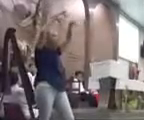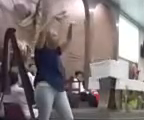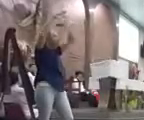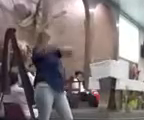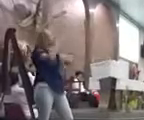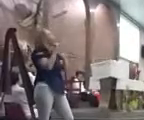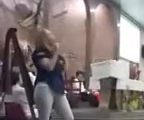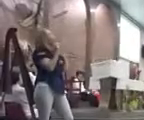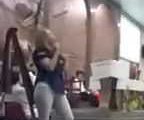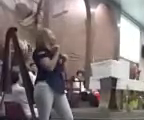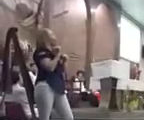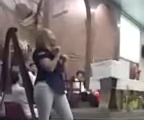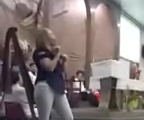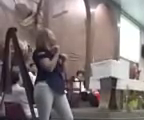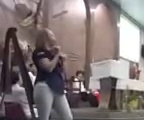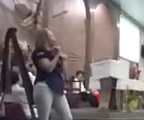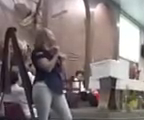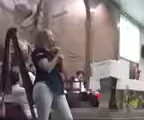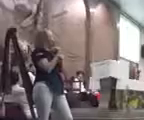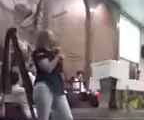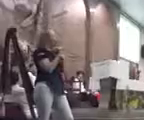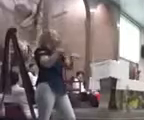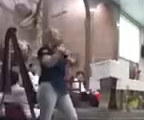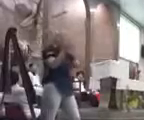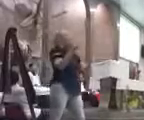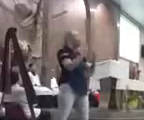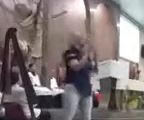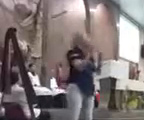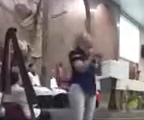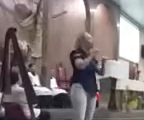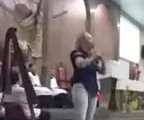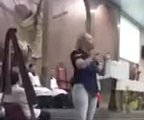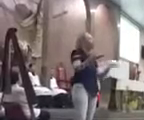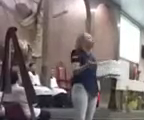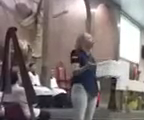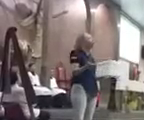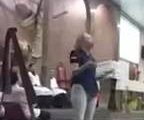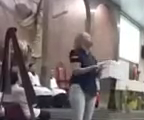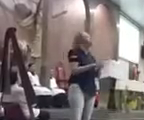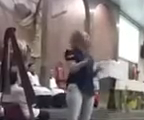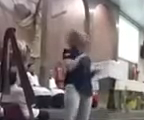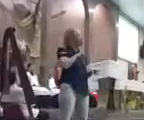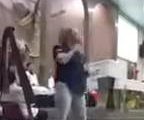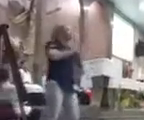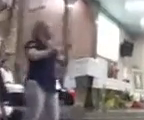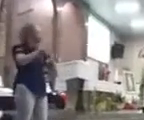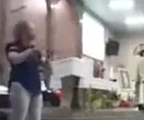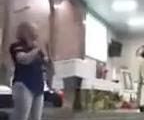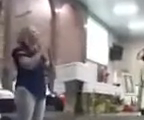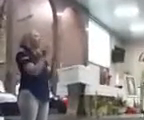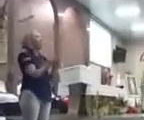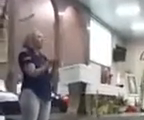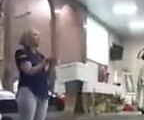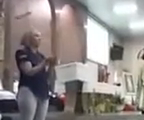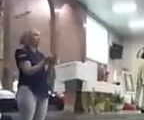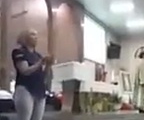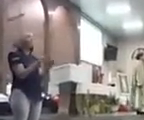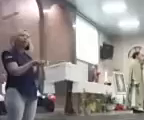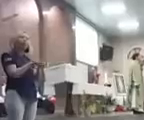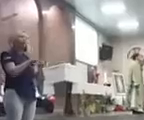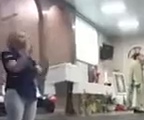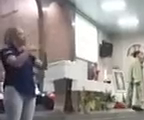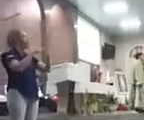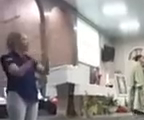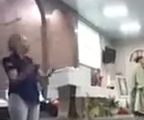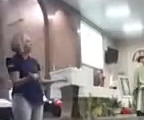vida deles. E aí nós falamos de família. Eu vejo a pastoral familiar. Quem era a pastoral familiar aqui? Levanta